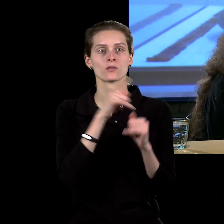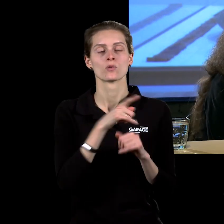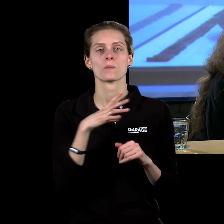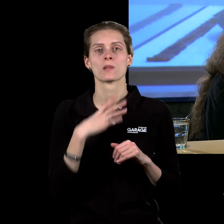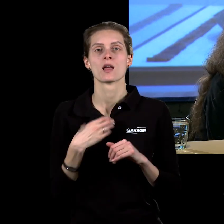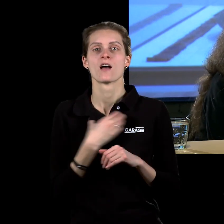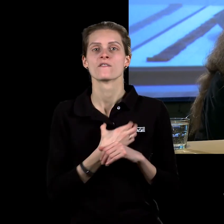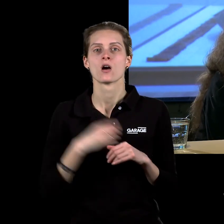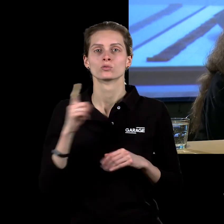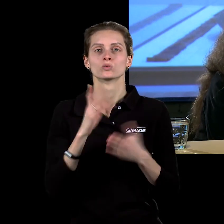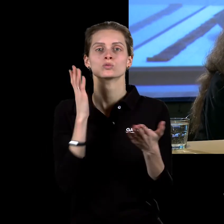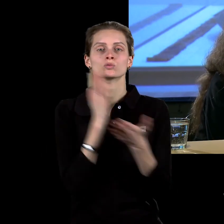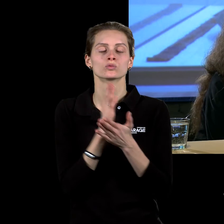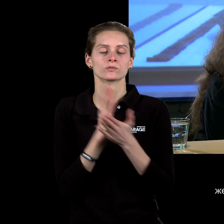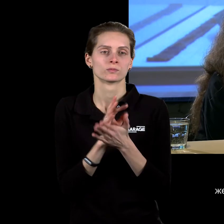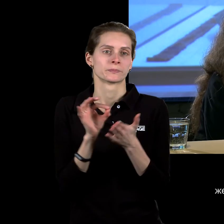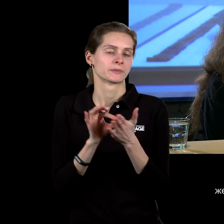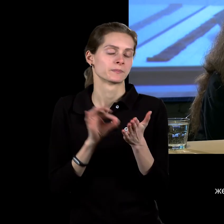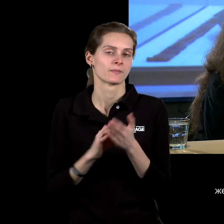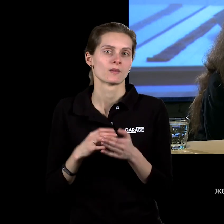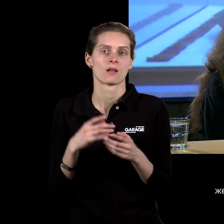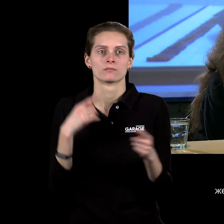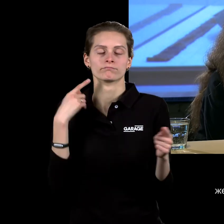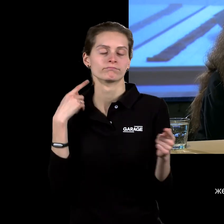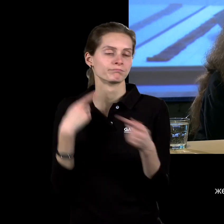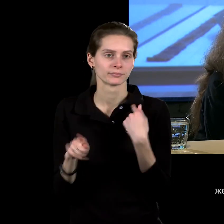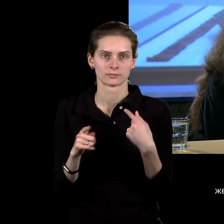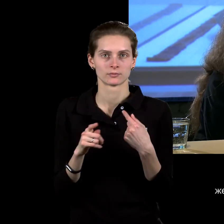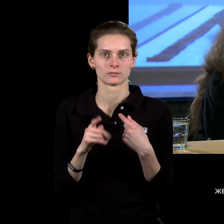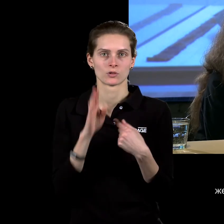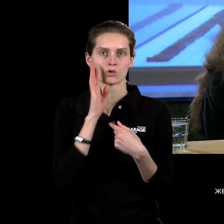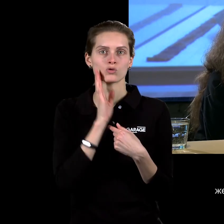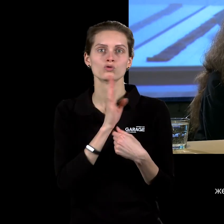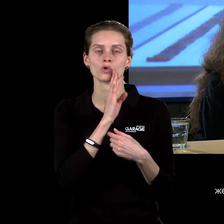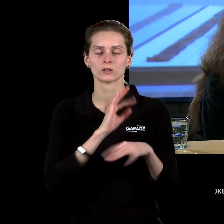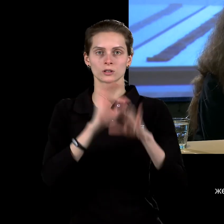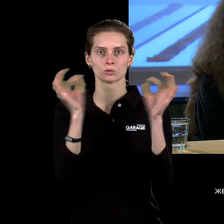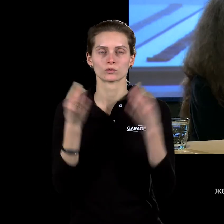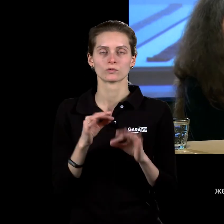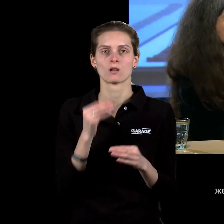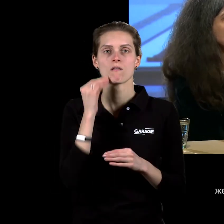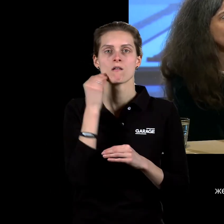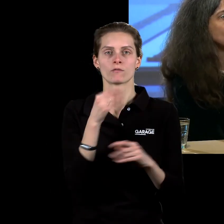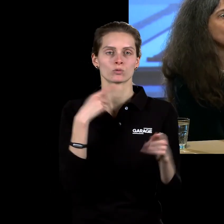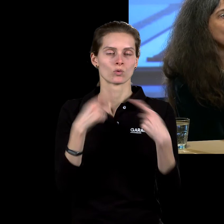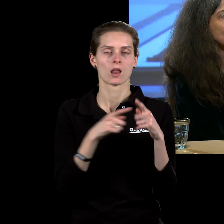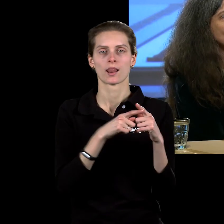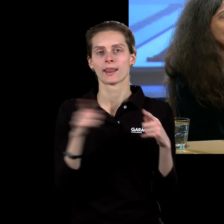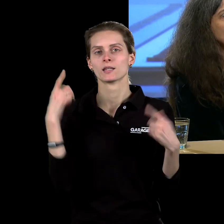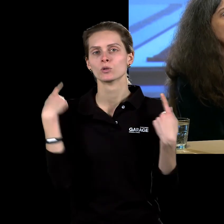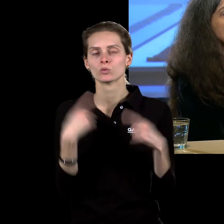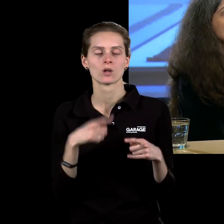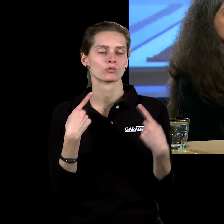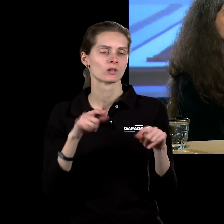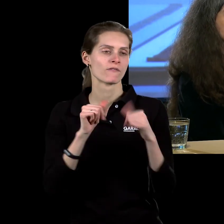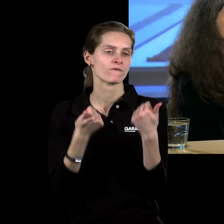для нее было важно, что существует это принципиально другое женское искусство, принципиально другое даже по своим формальным качествам, что это другая линия, что это другие